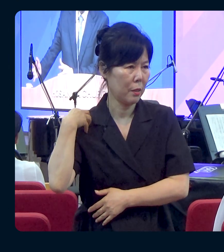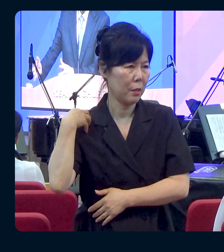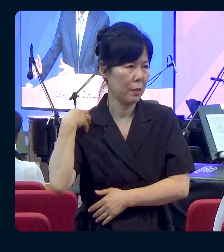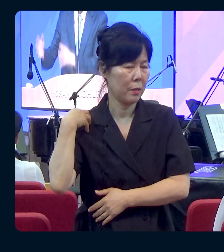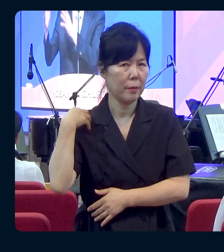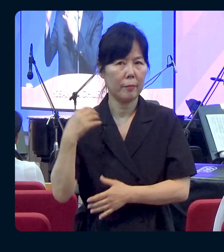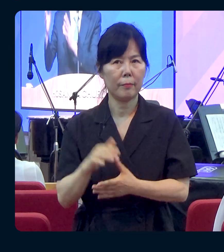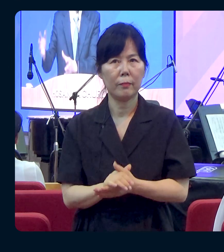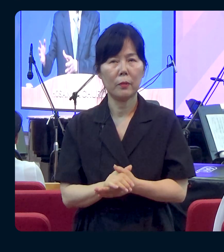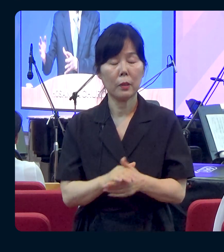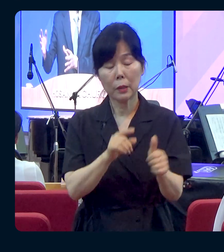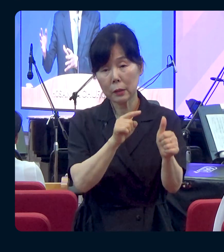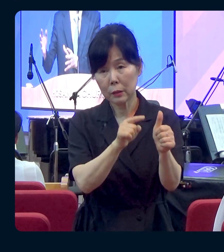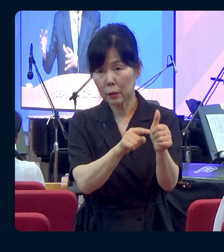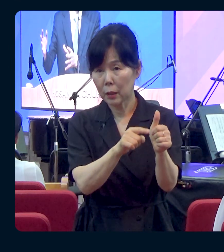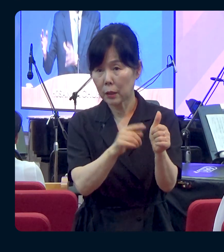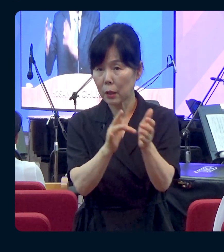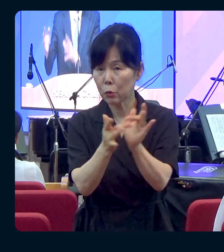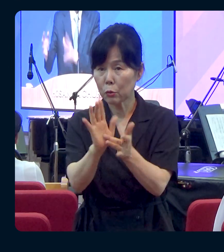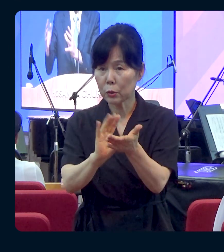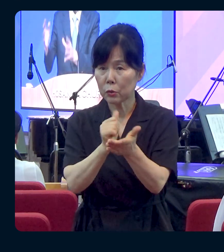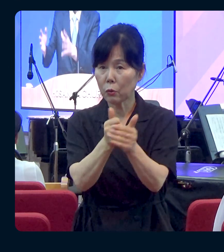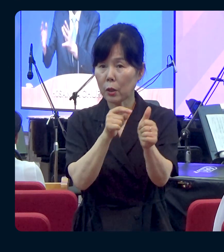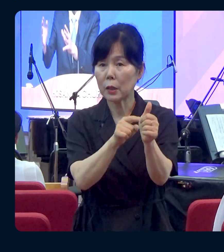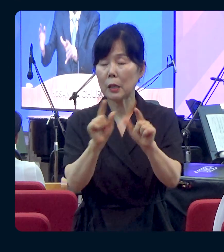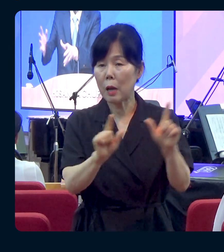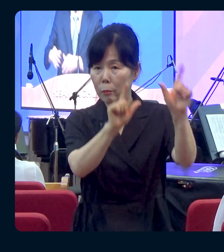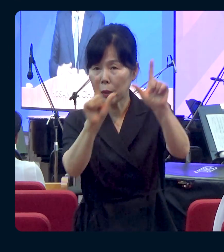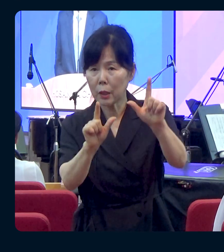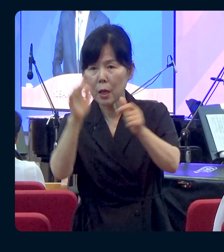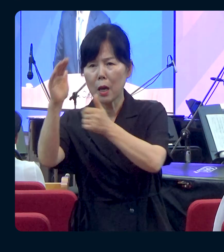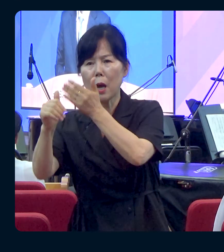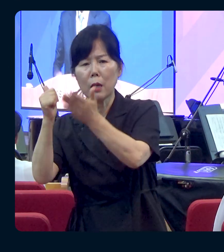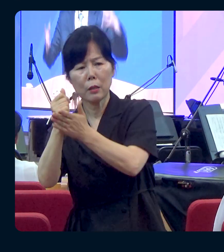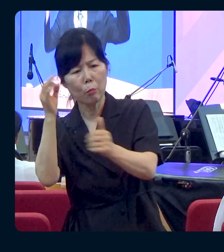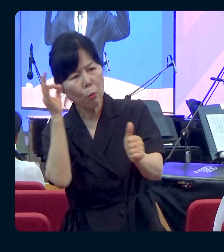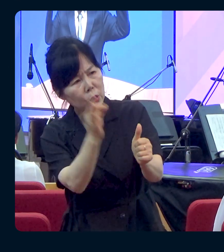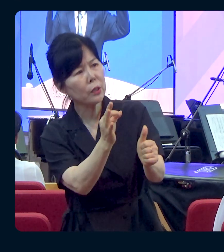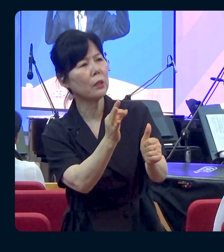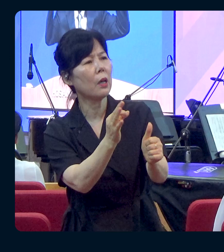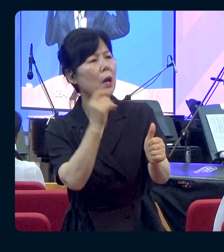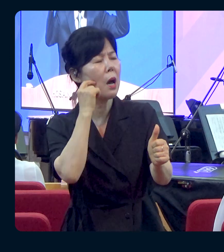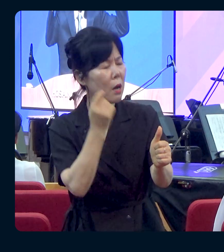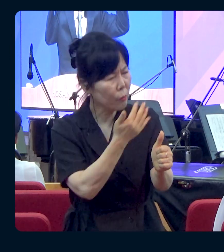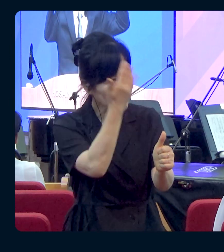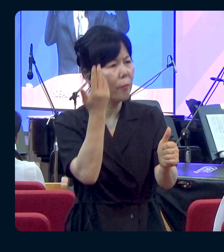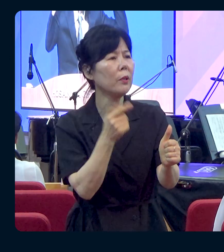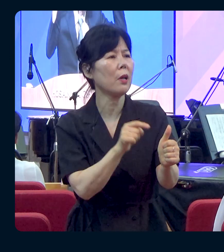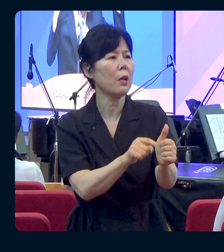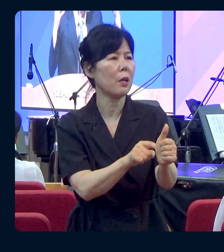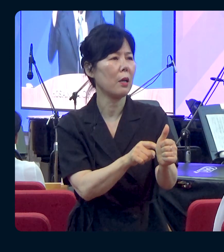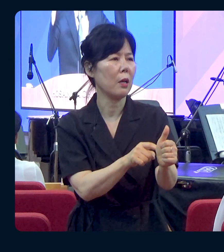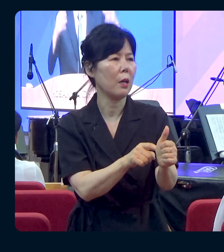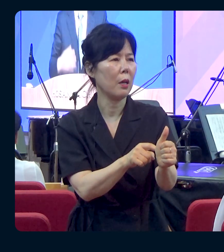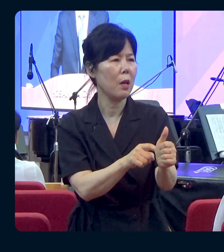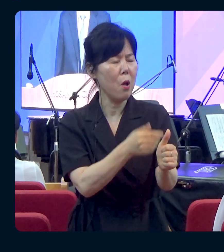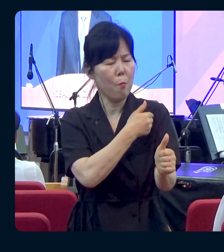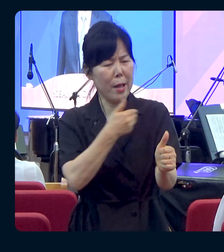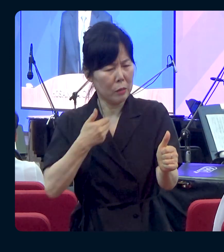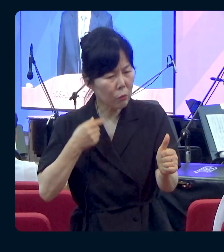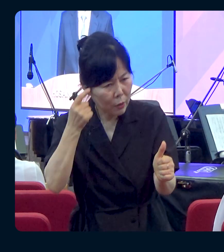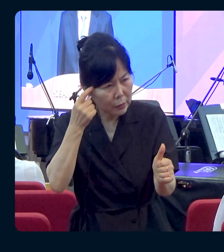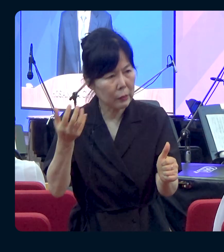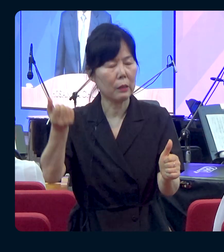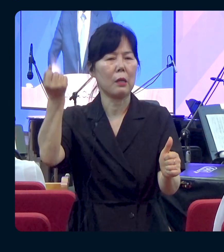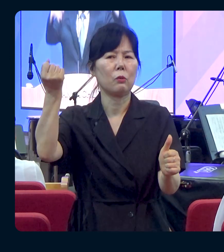거예요. 무슨 얘기입니까? 그의 삶이 하나님 보시기에 아름다웠다 그 말입니다. 자기 영혼에 수고한 것을 보고